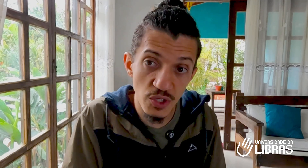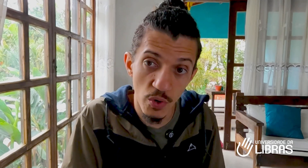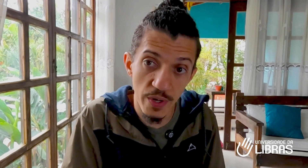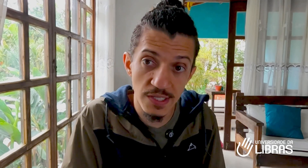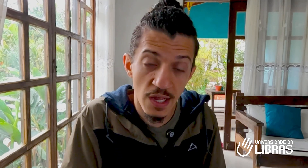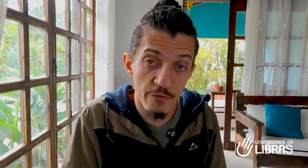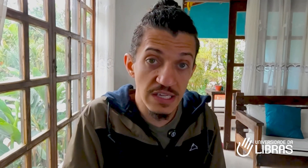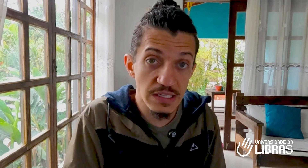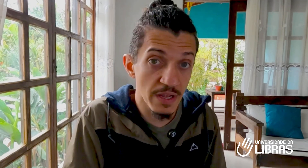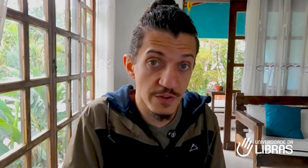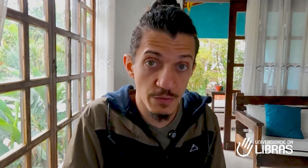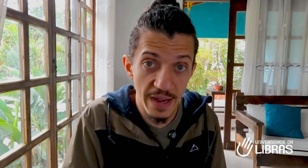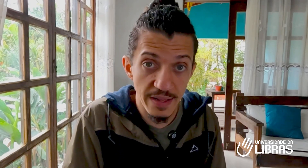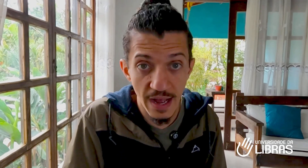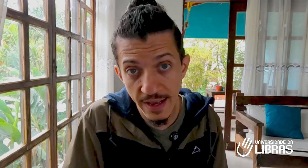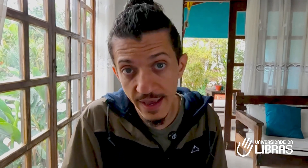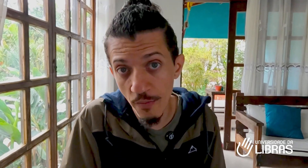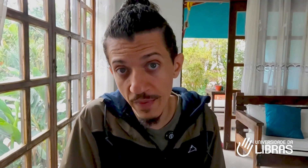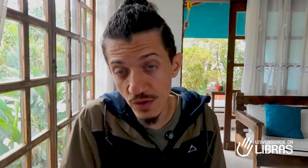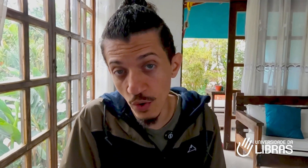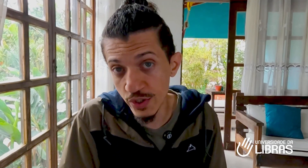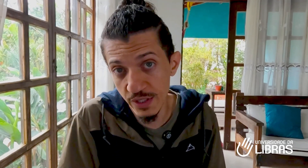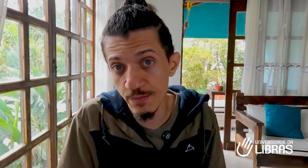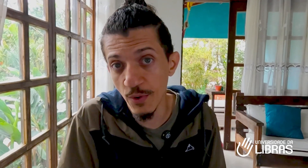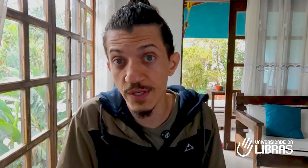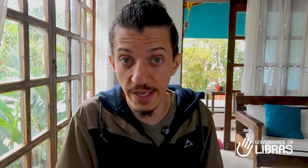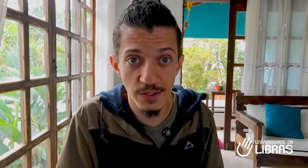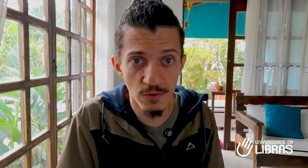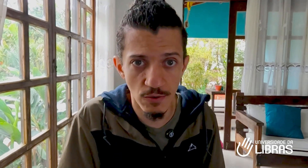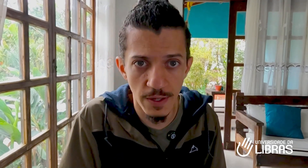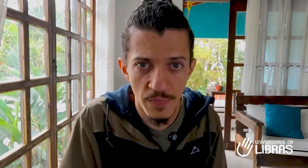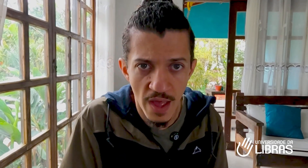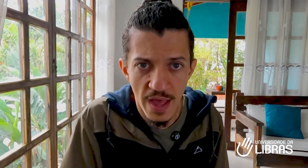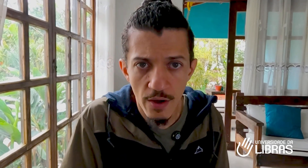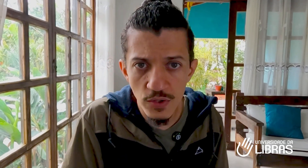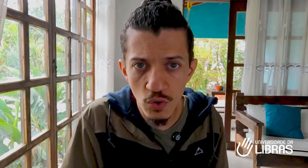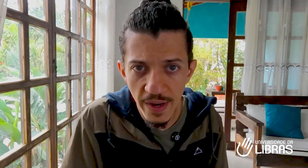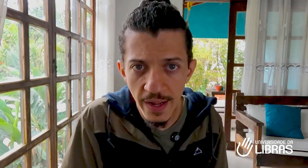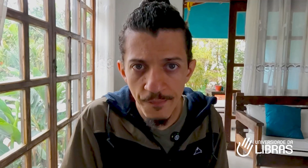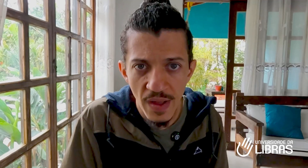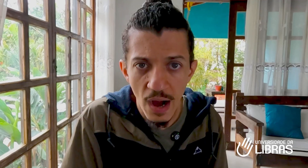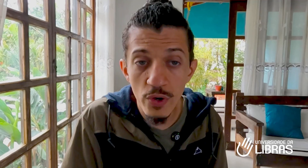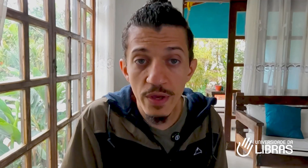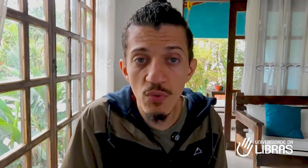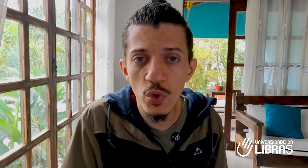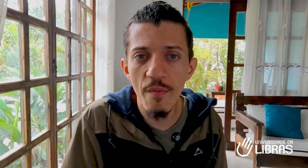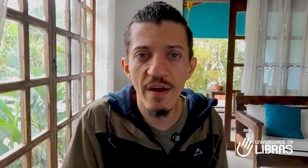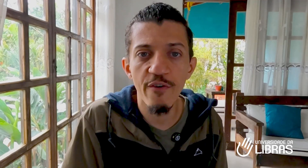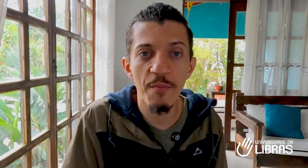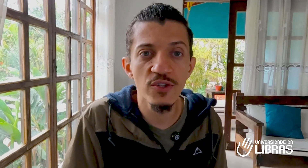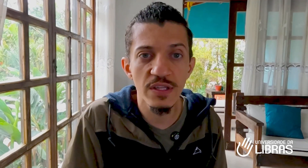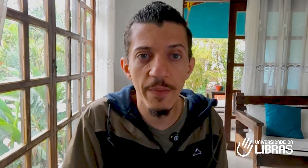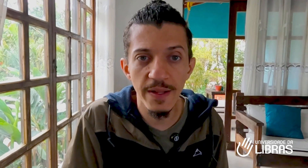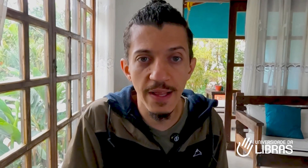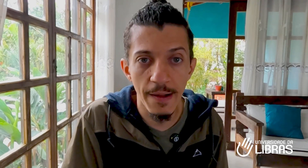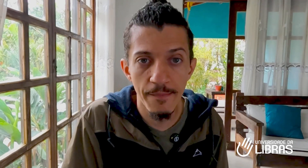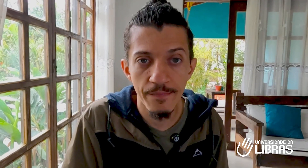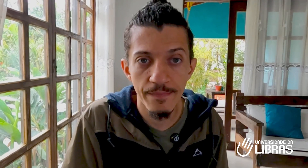bastidores, fui recebendo feedback da Raquel, hoje minha esposa, que é surda, eu descobri algo que mudou a minha forma de interpretar.